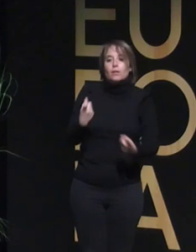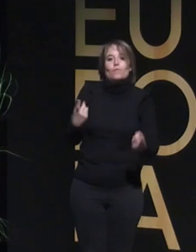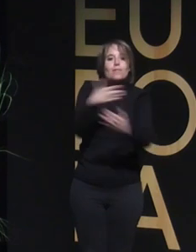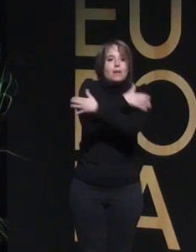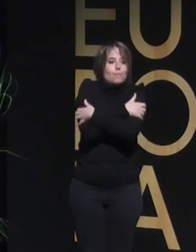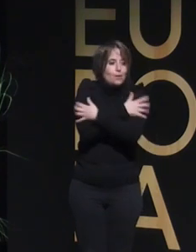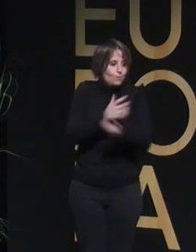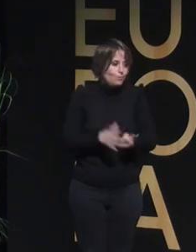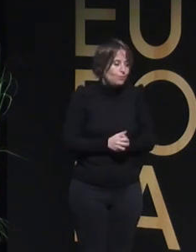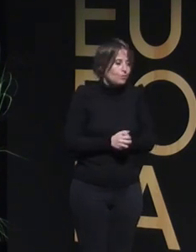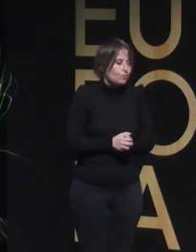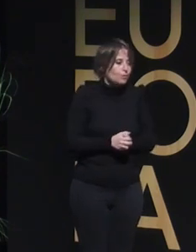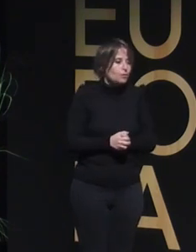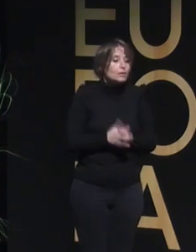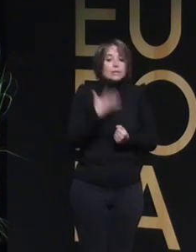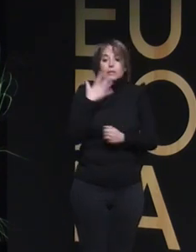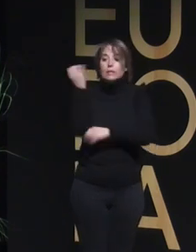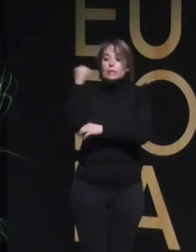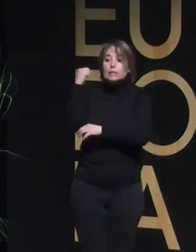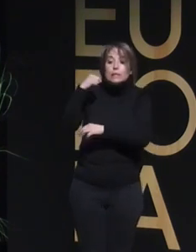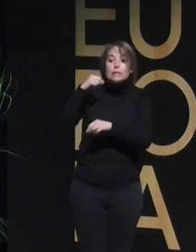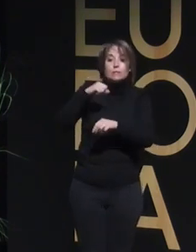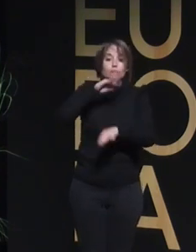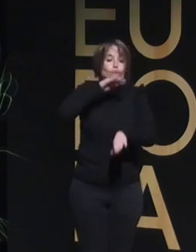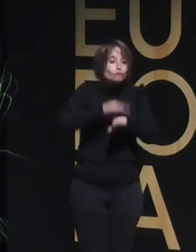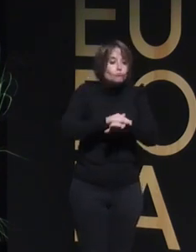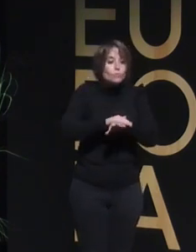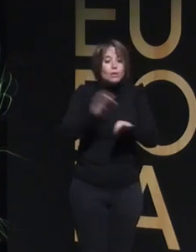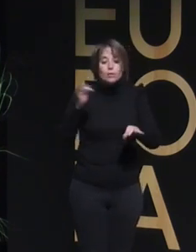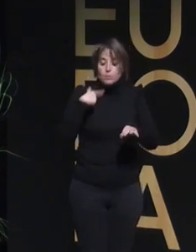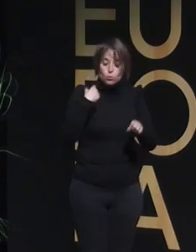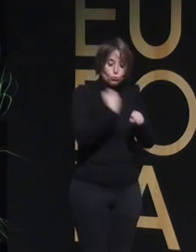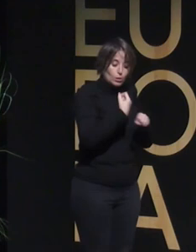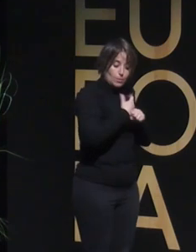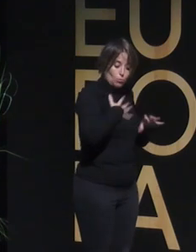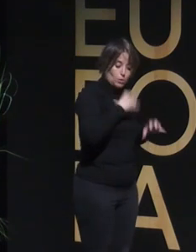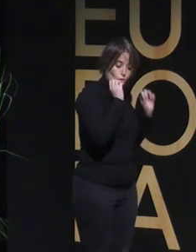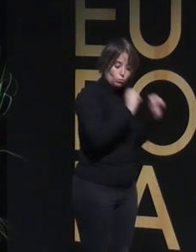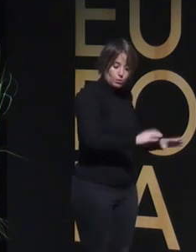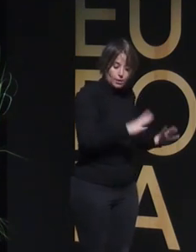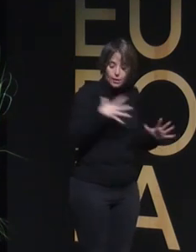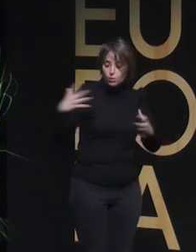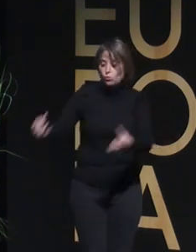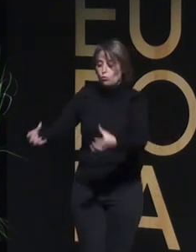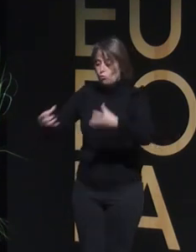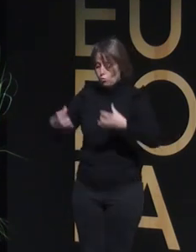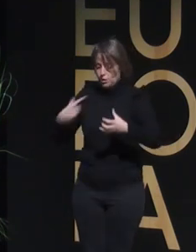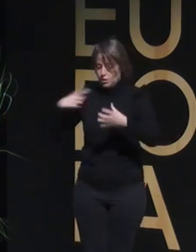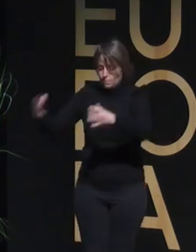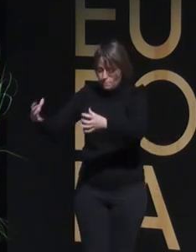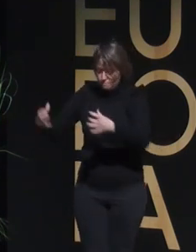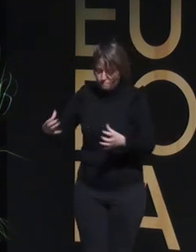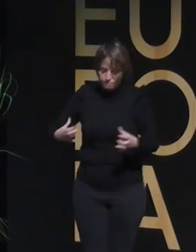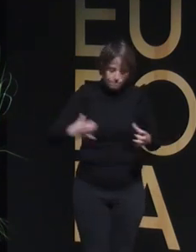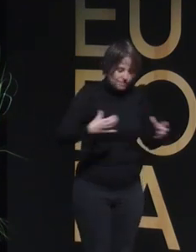¿no? Y el hecho que no te haga caso a veces significa tener que cogerlo tú, dejar la tarea que está haciendo y cogerlo físicamente y llevártelo, ¿no? Y que en ese momento